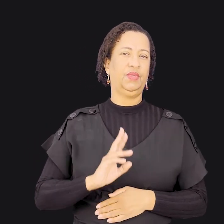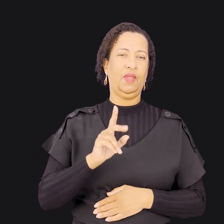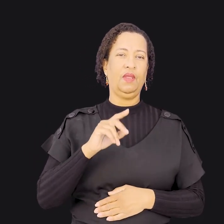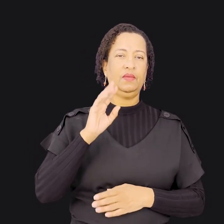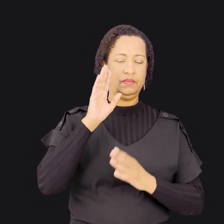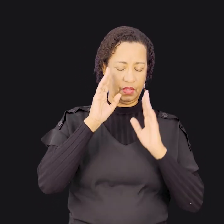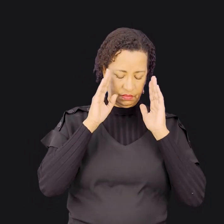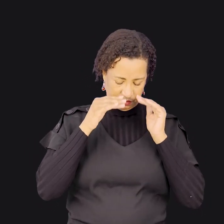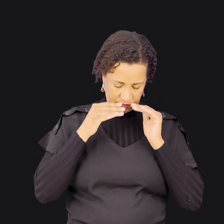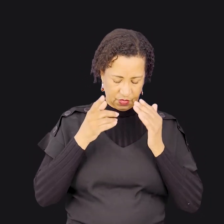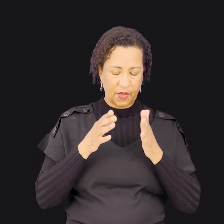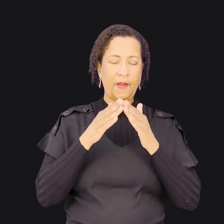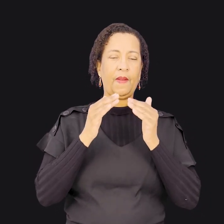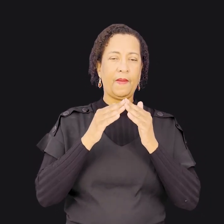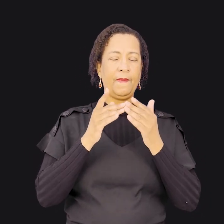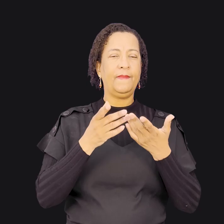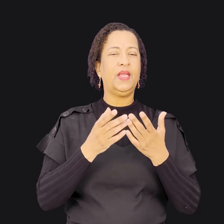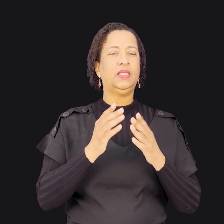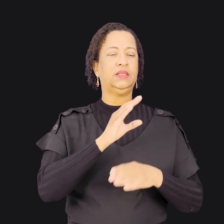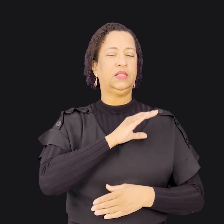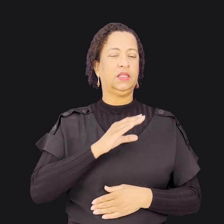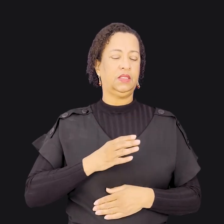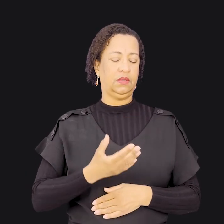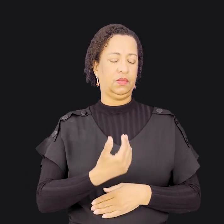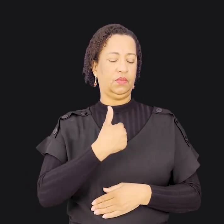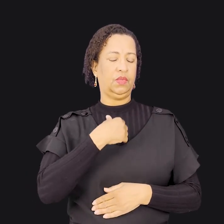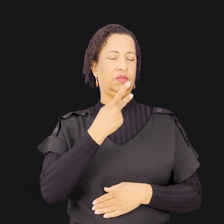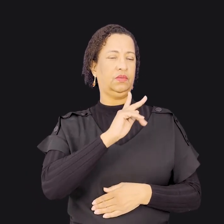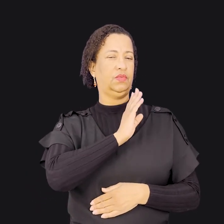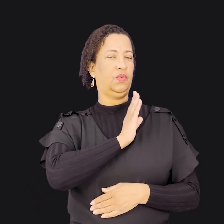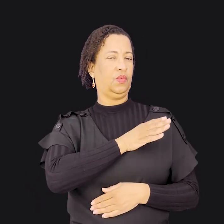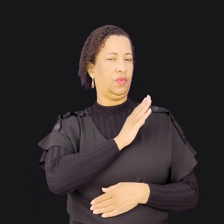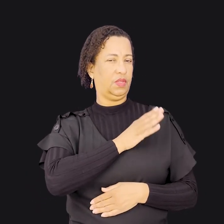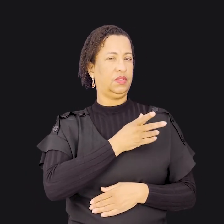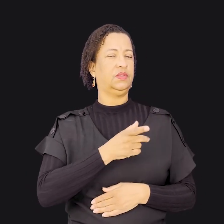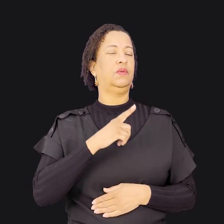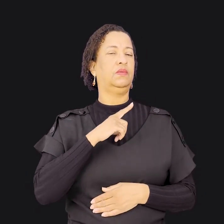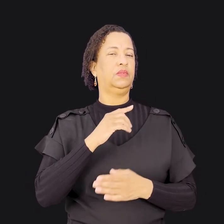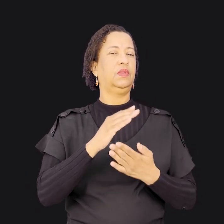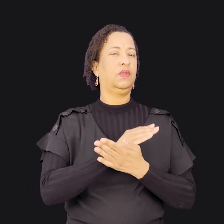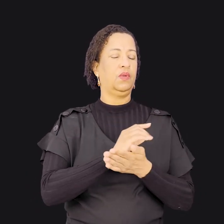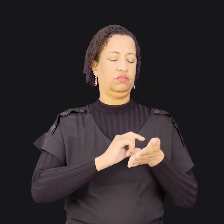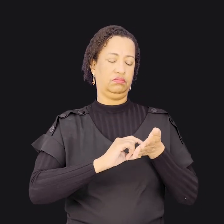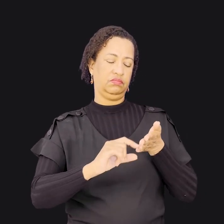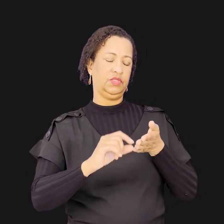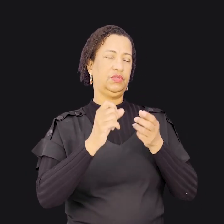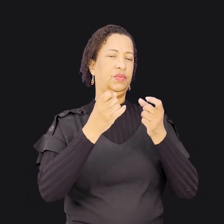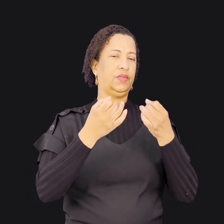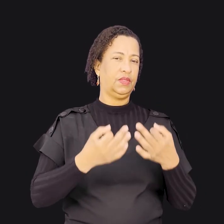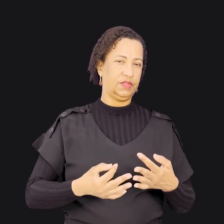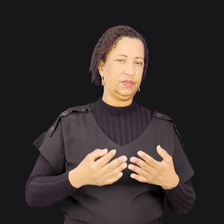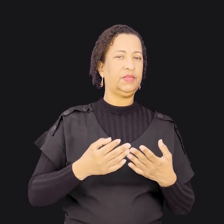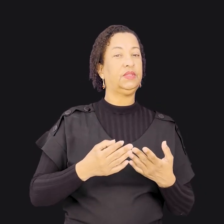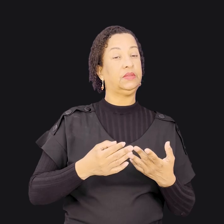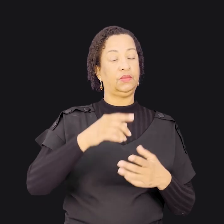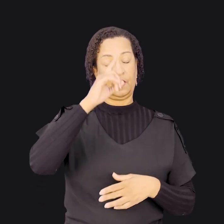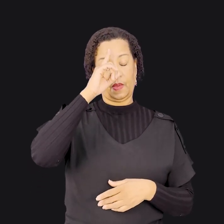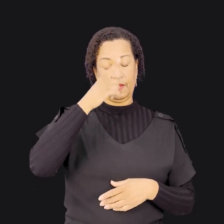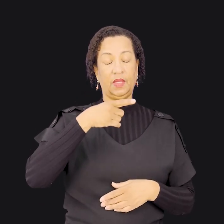sua cabeça e peça que Cristo entre no seu coração. Será que tem algum versículo nos evangelhos contando que Jesus mandou alguém fazer